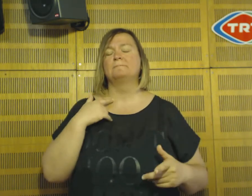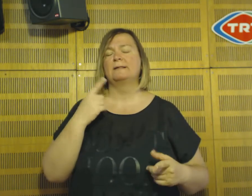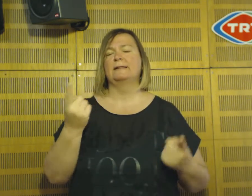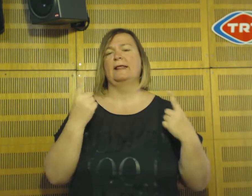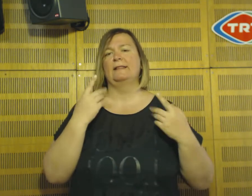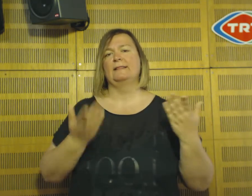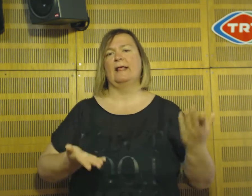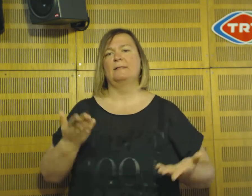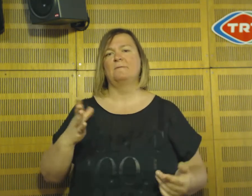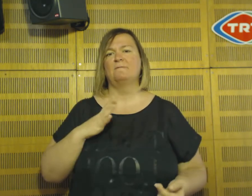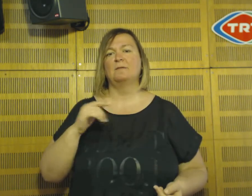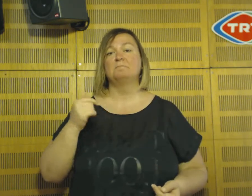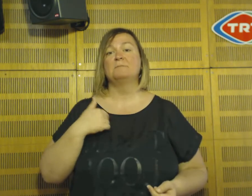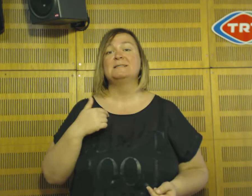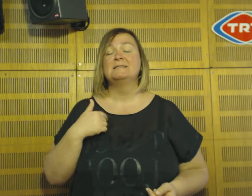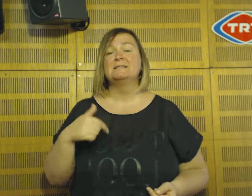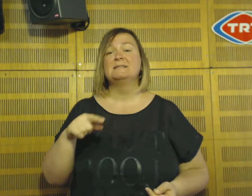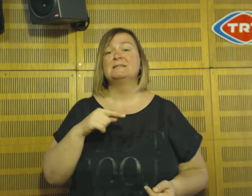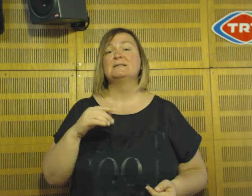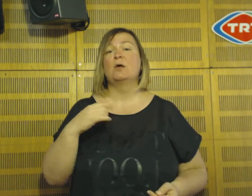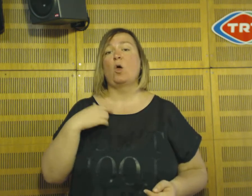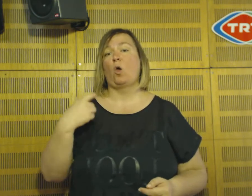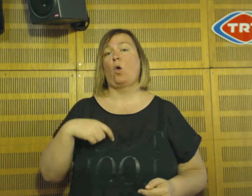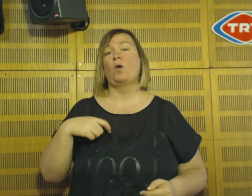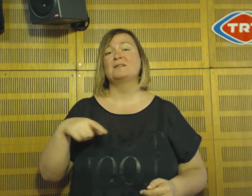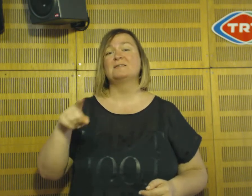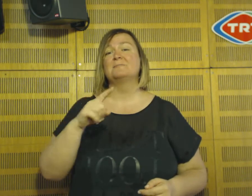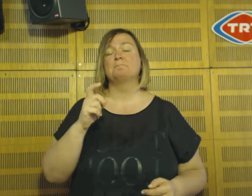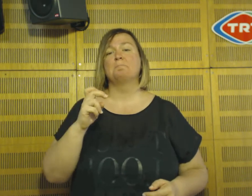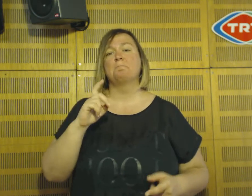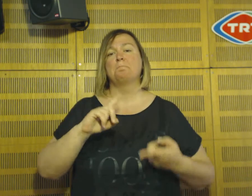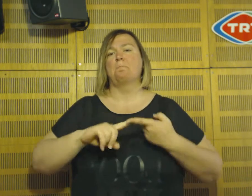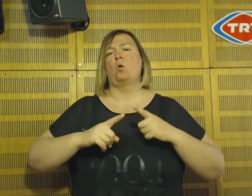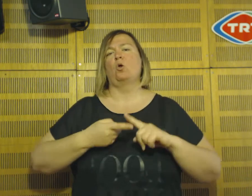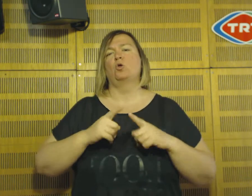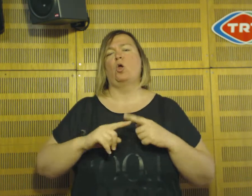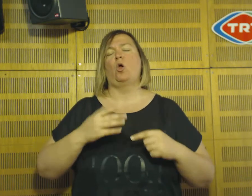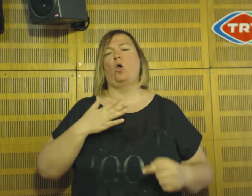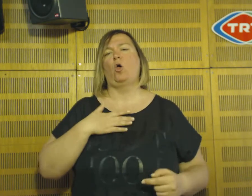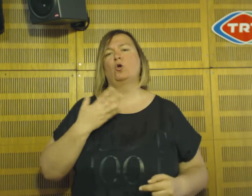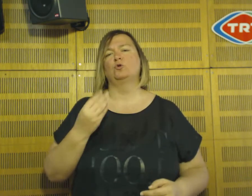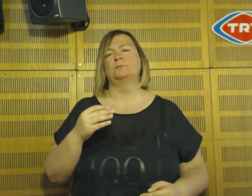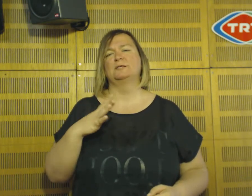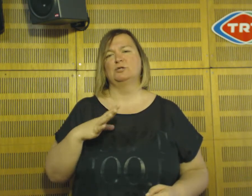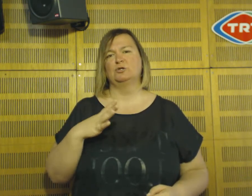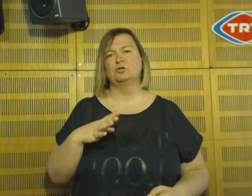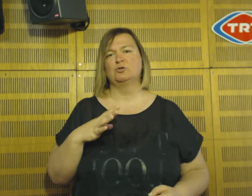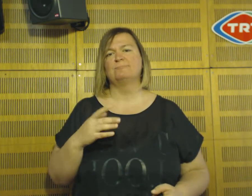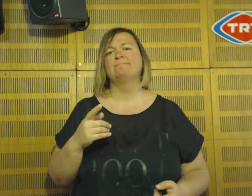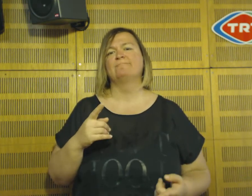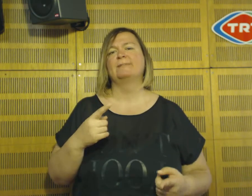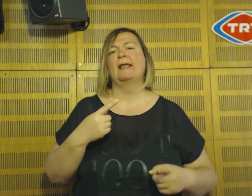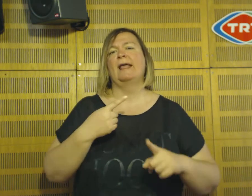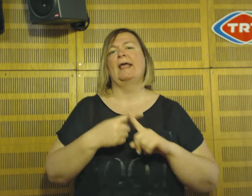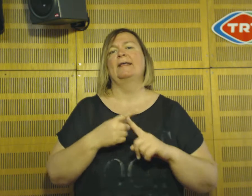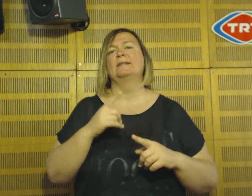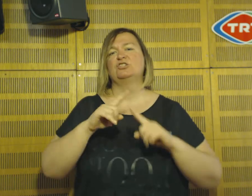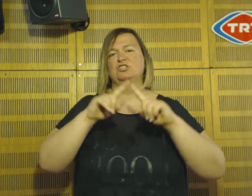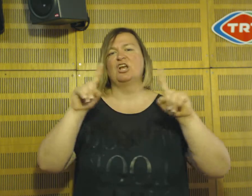var. Biz özel sektörde bunun bir politika önceliği olmasını istiyoruz. Etki değerlendirme sonuçları çerçevesinde